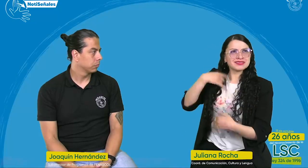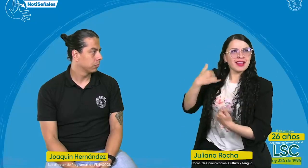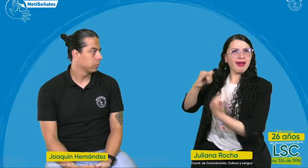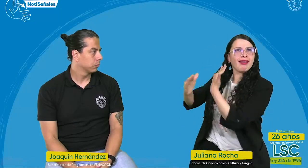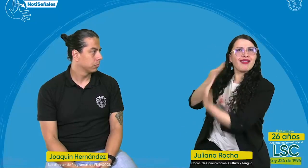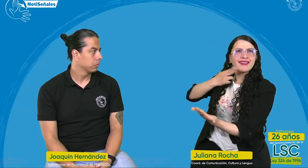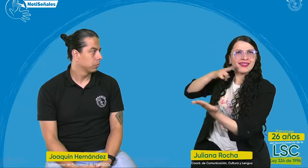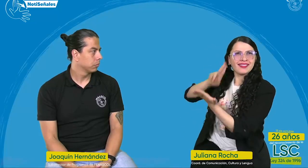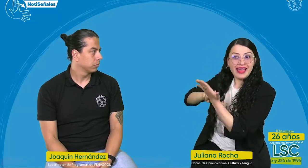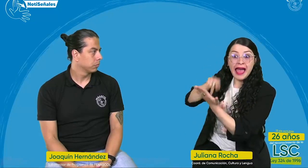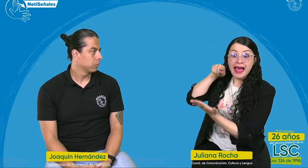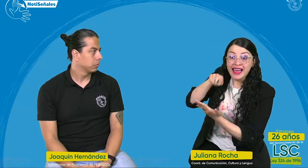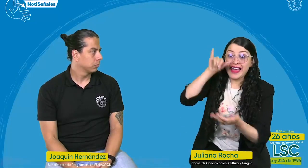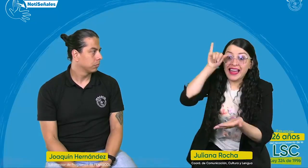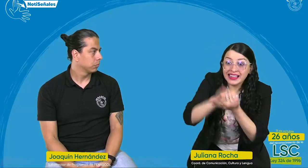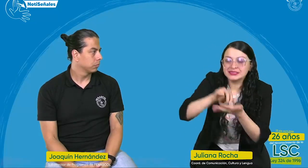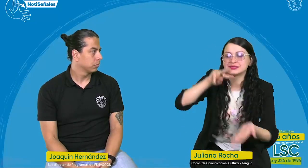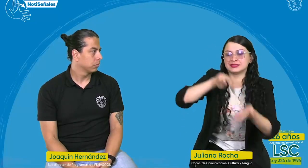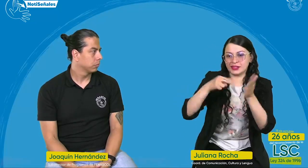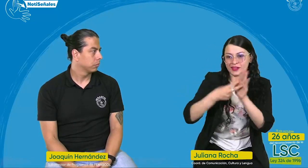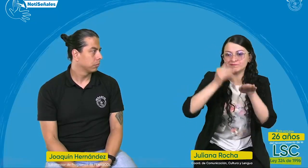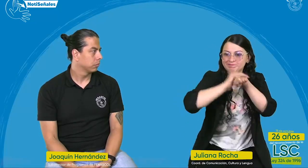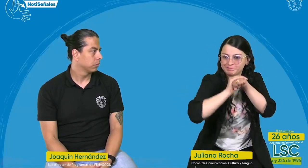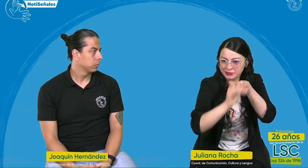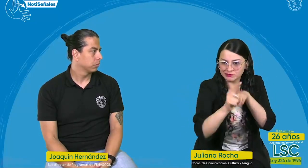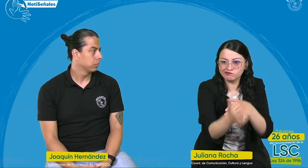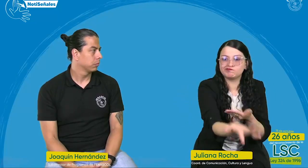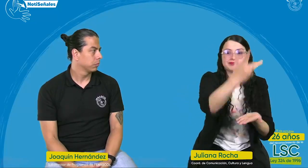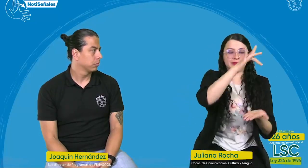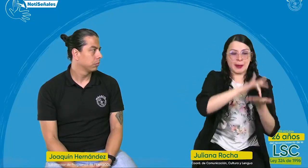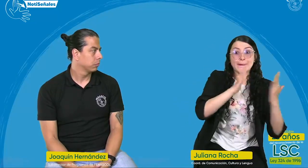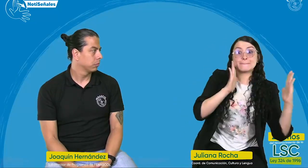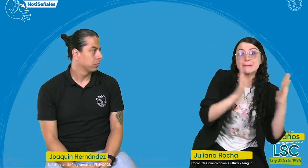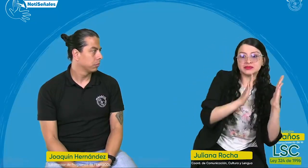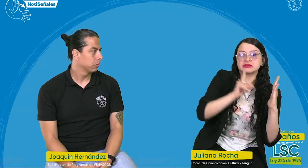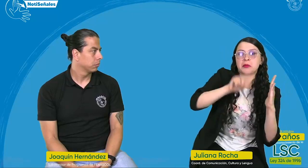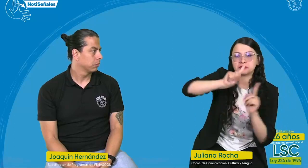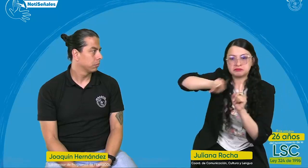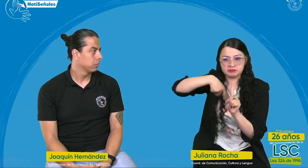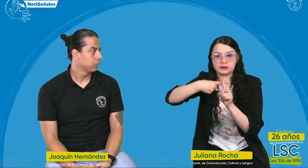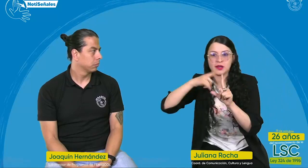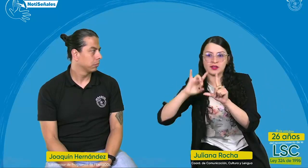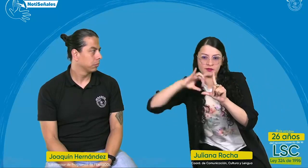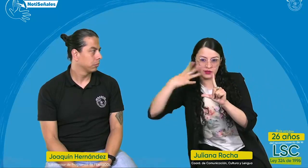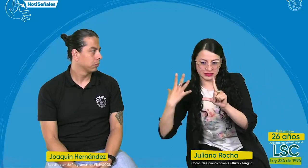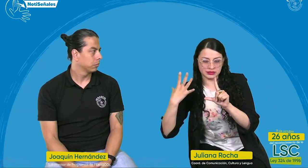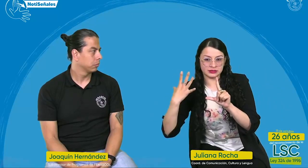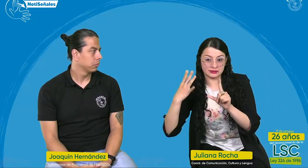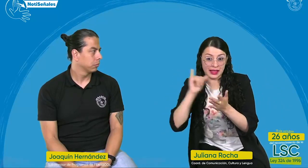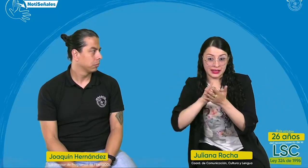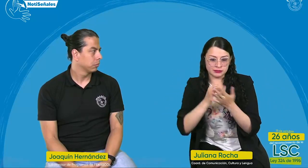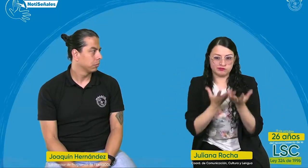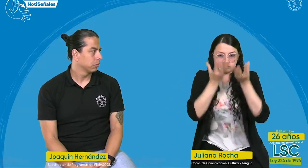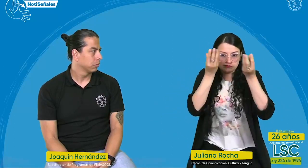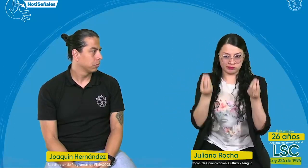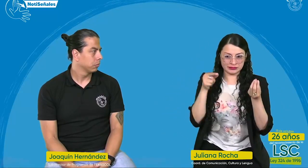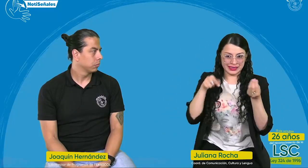una carta Porque si ustedes la tienen estos de los que estamos hablando si usted recibieron esta carta pueden ser de manera presencial o virtual